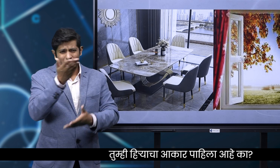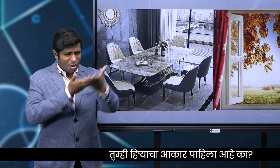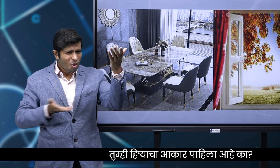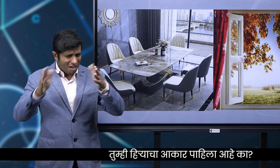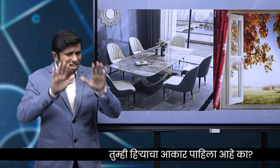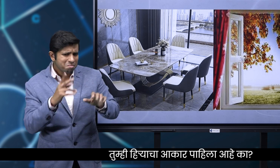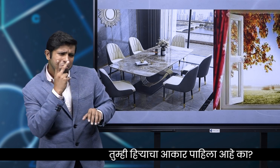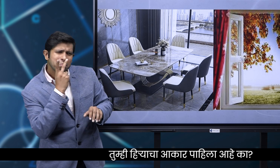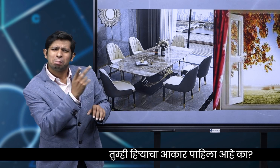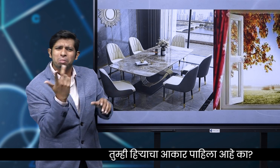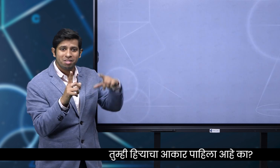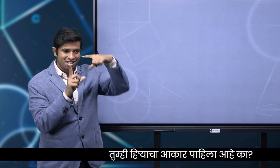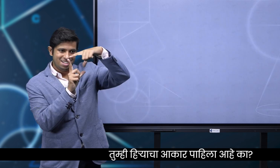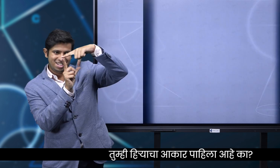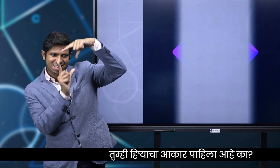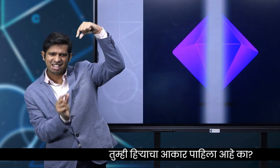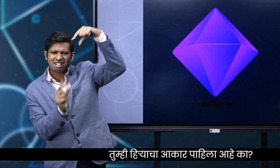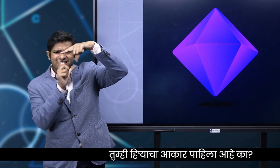तुम्ही हिऱ्याचा आकार पाहिला आहे का?